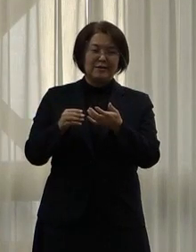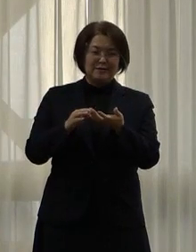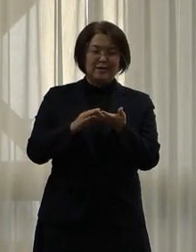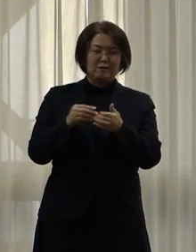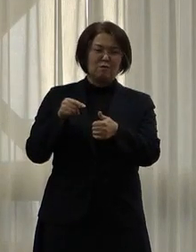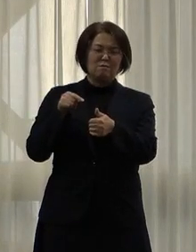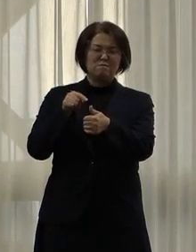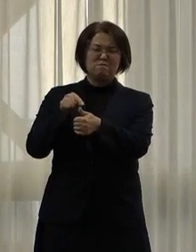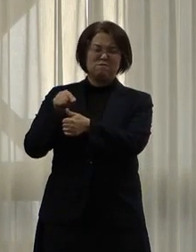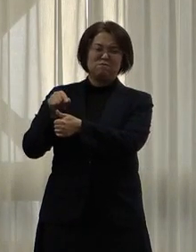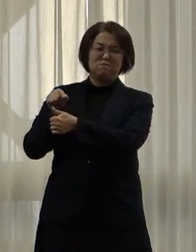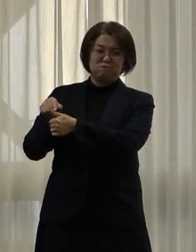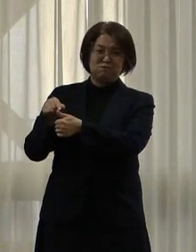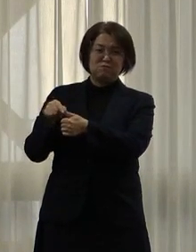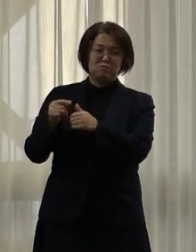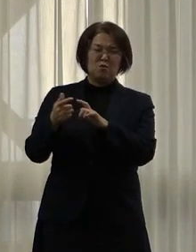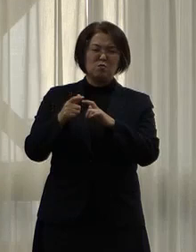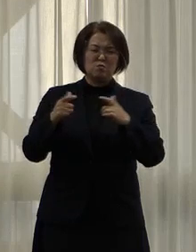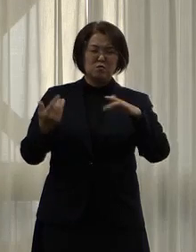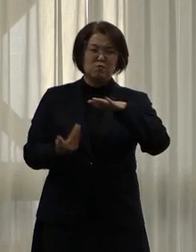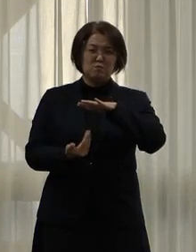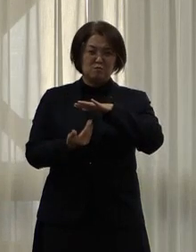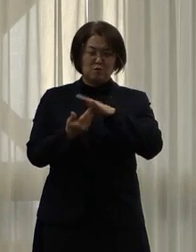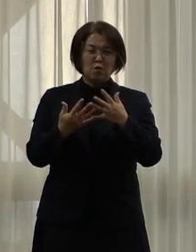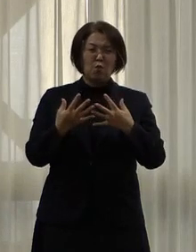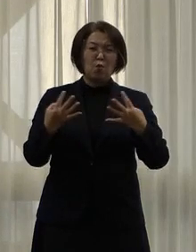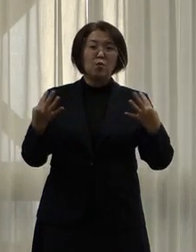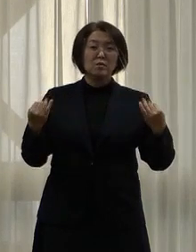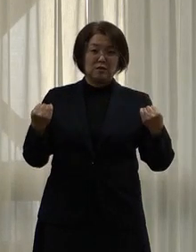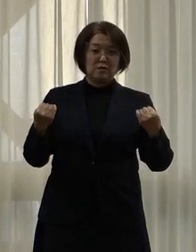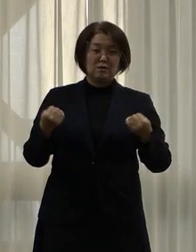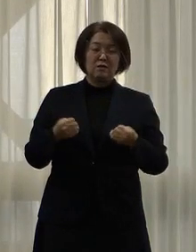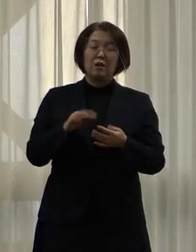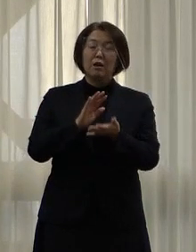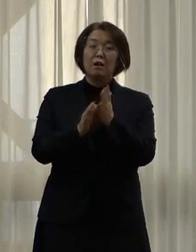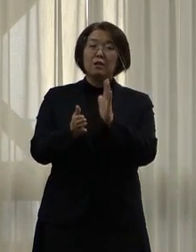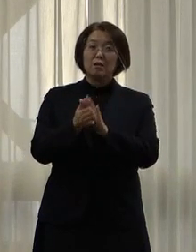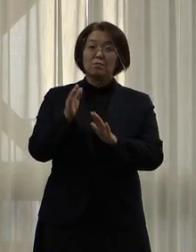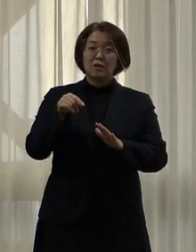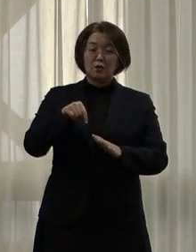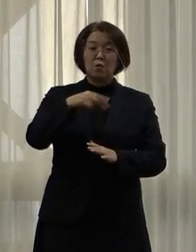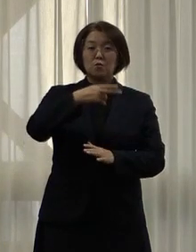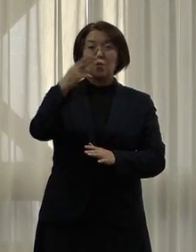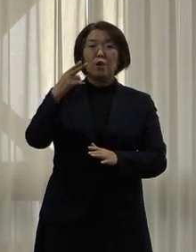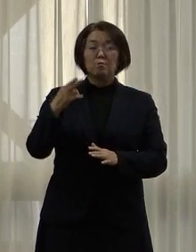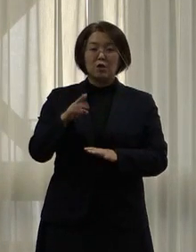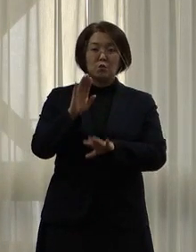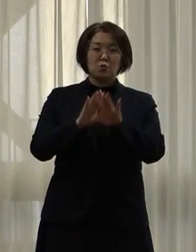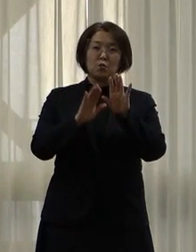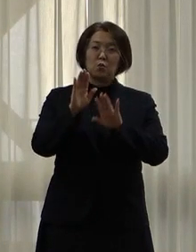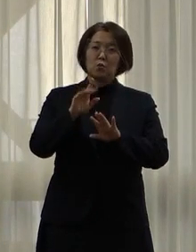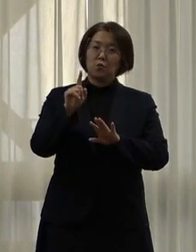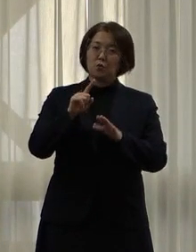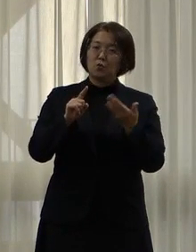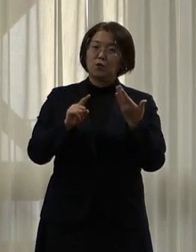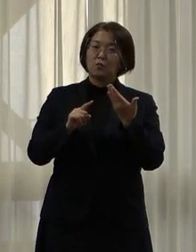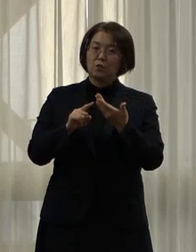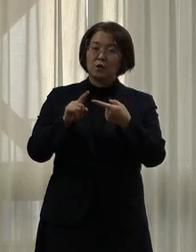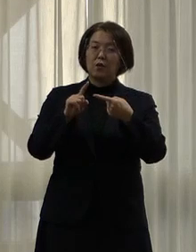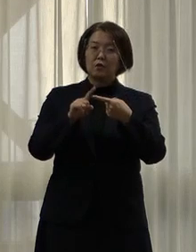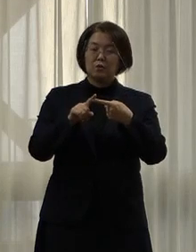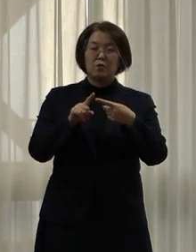過去最多というふうにもなっているかと思うんですけれども、改めまして、県内の状況について知事がどのように思っておられるかというの